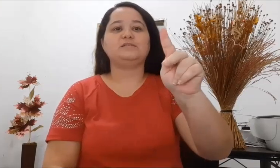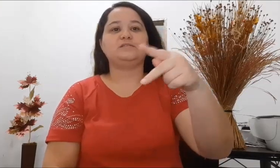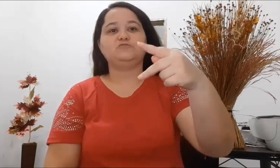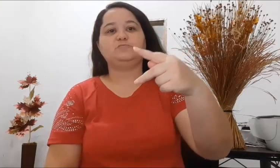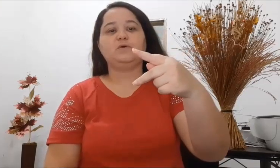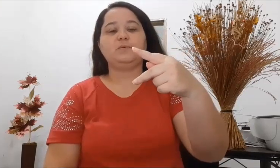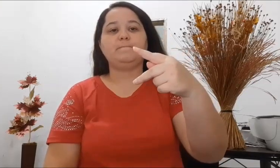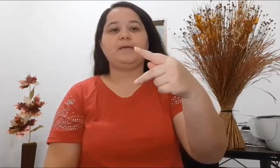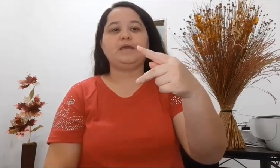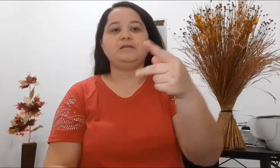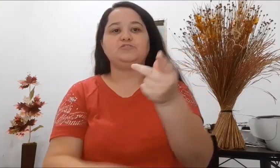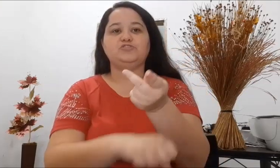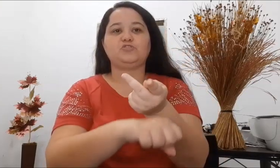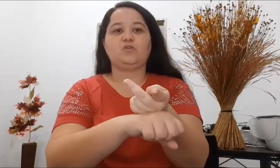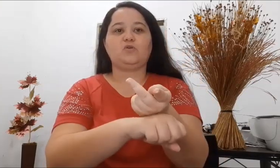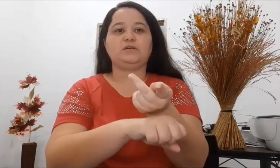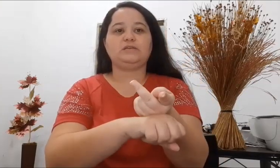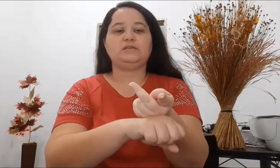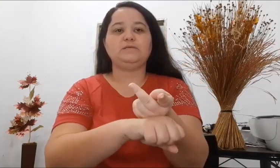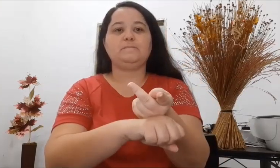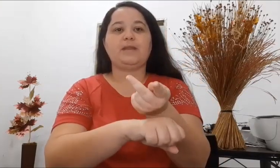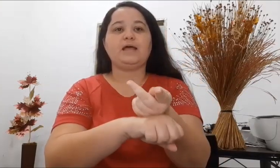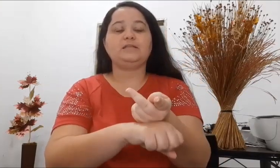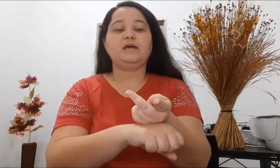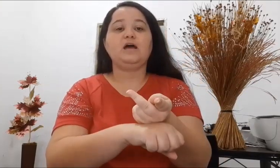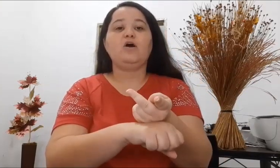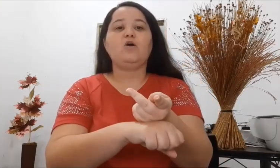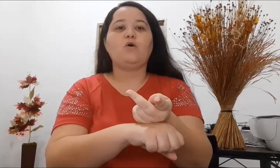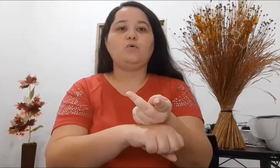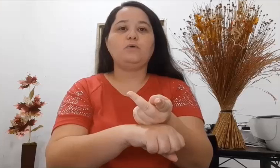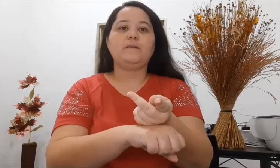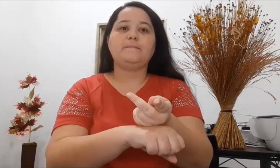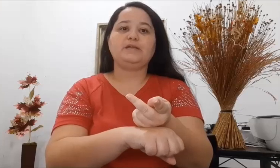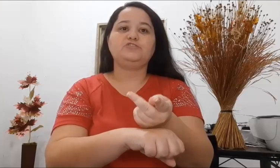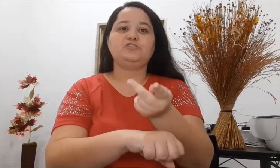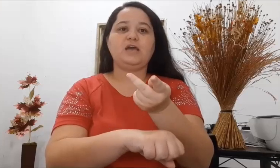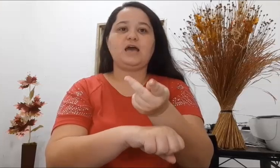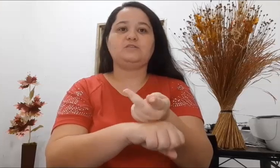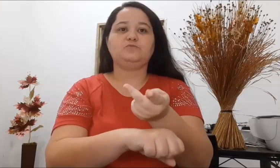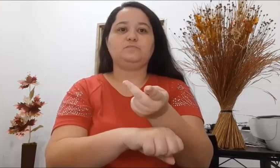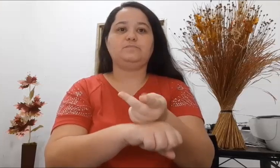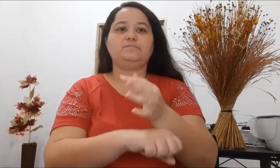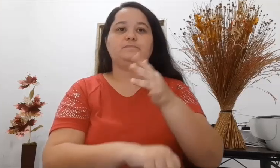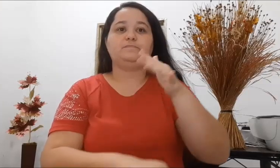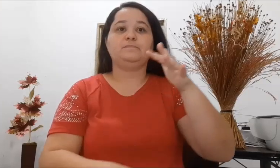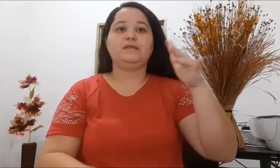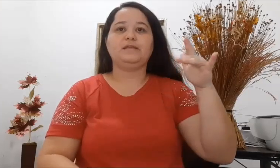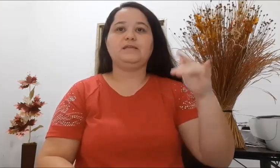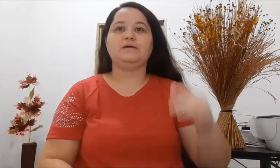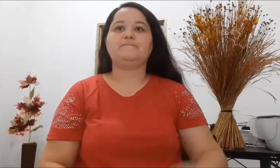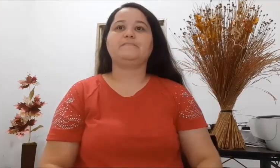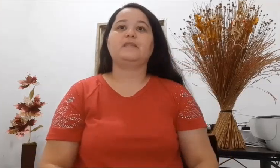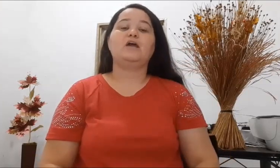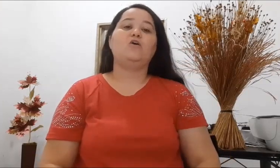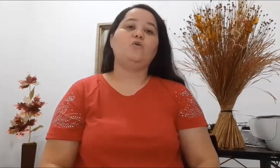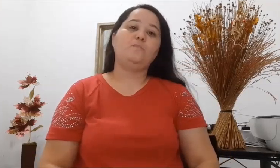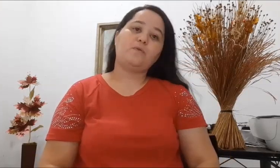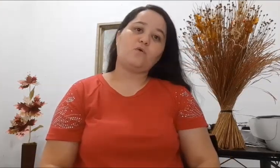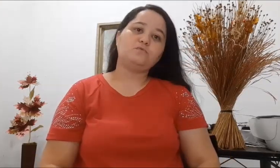configuração de mão em P, a gente coloca aqui, prata, ou prateado, brilha. O